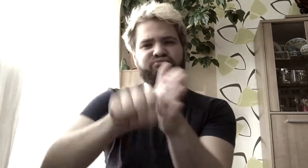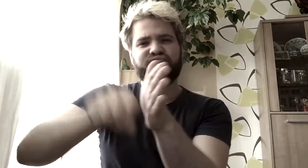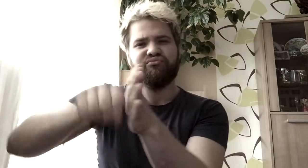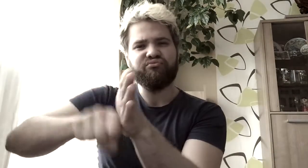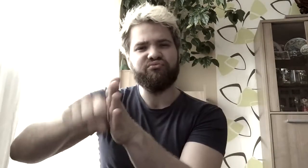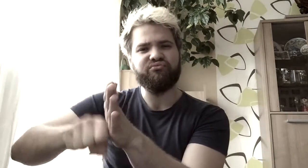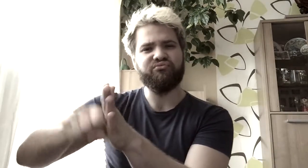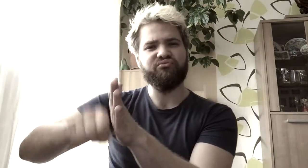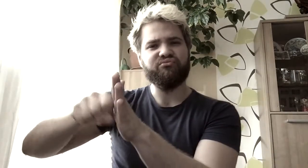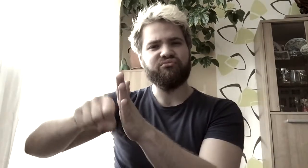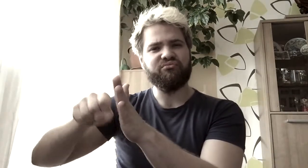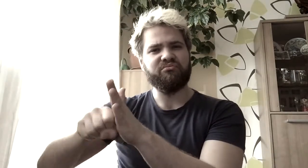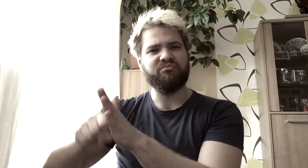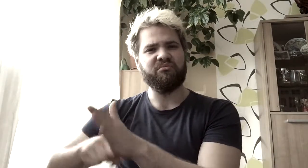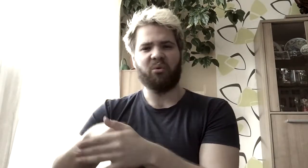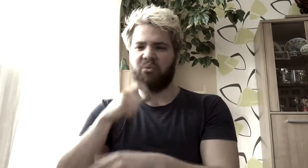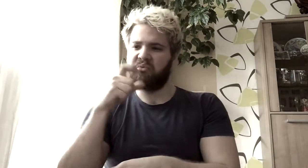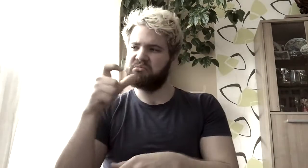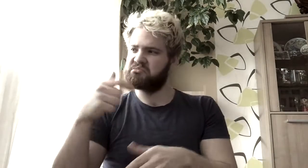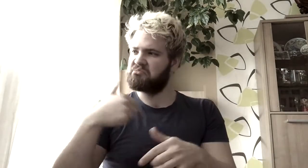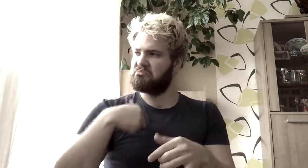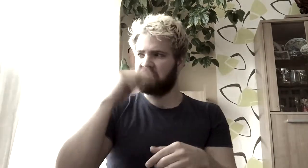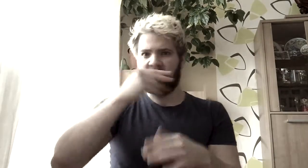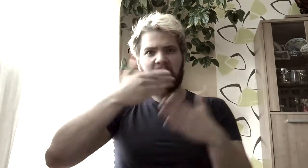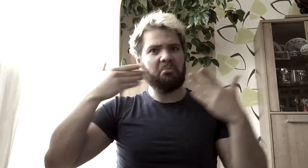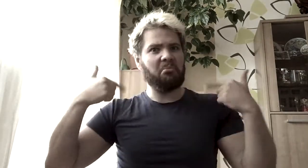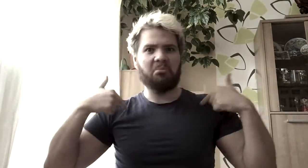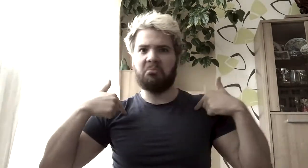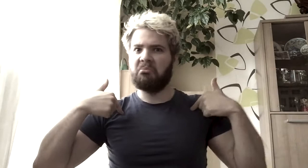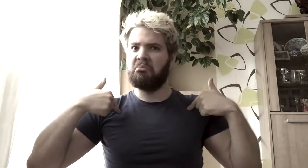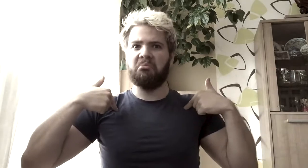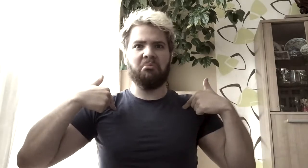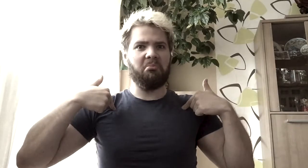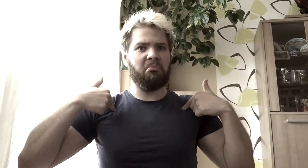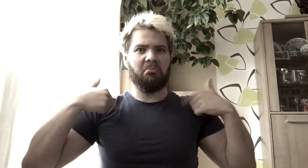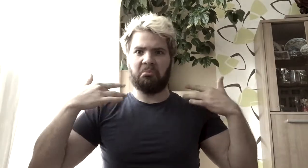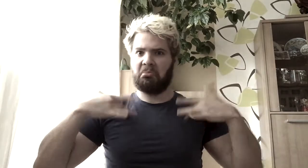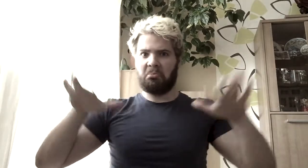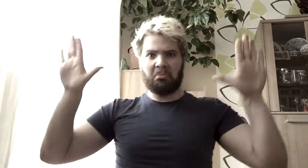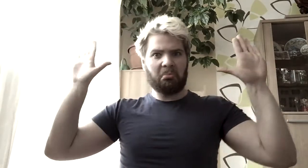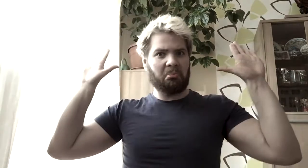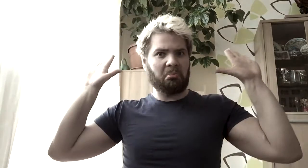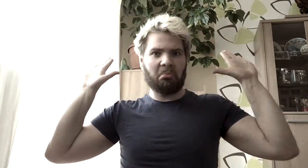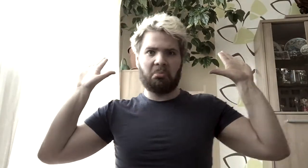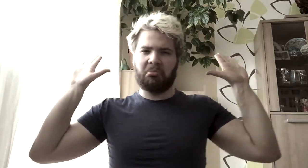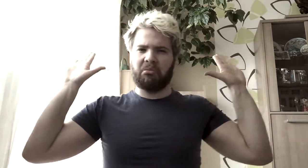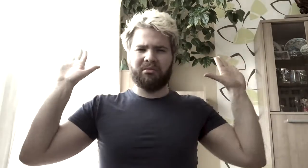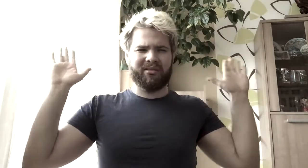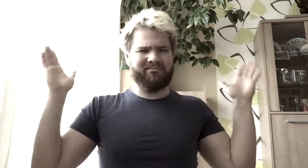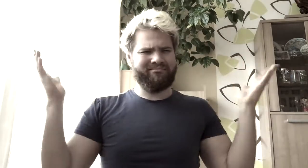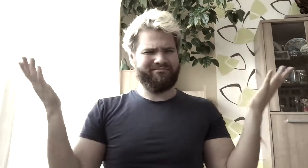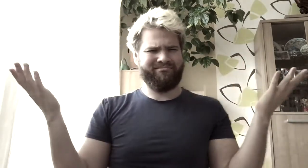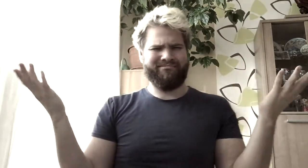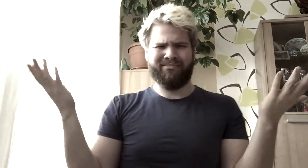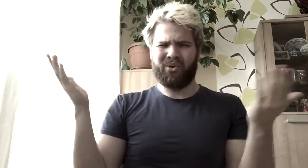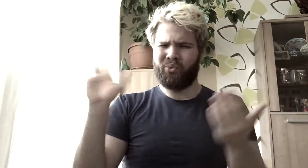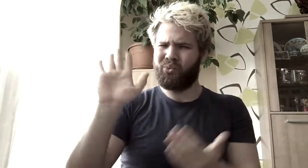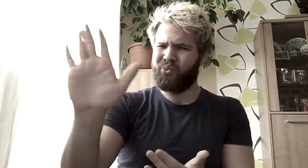They kill you all and say we're not guilty, not guilty. Where's